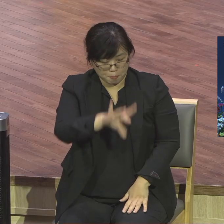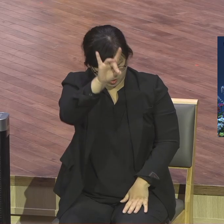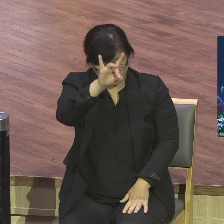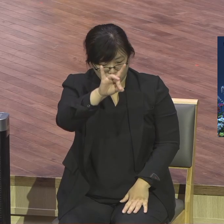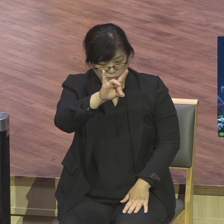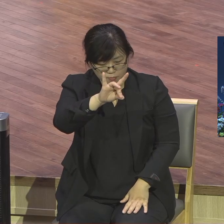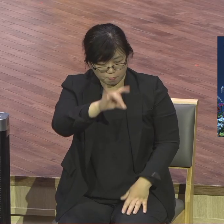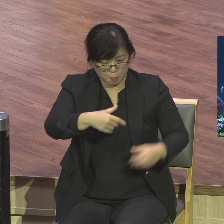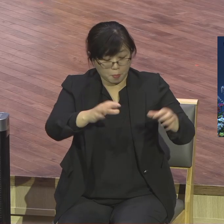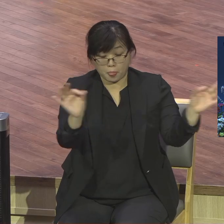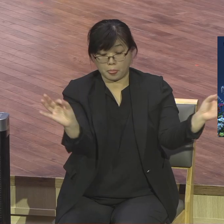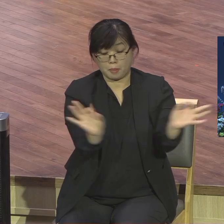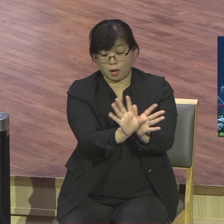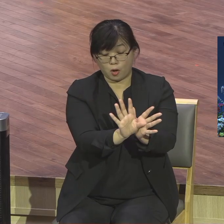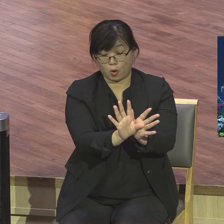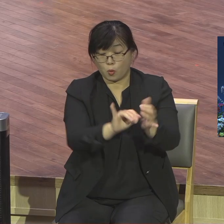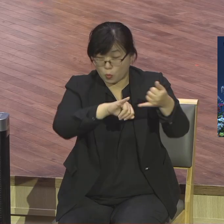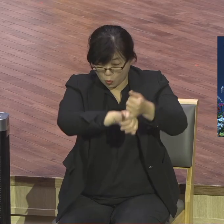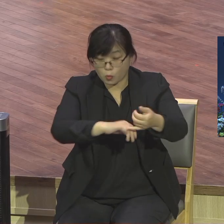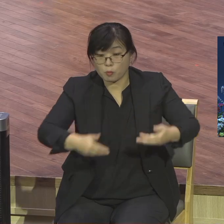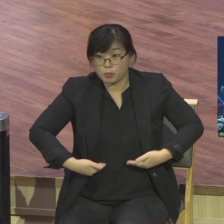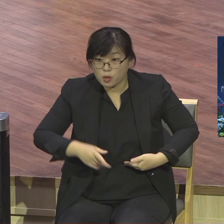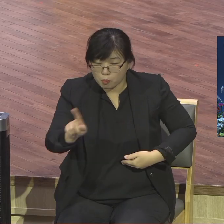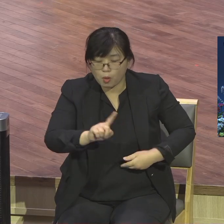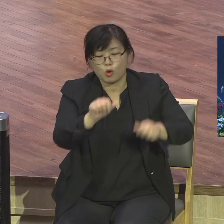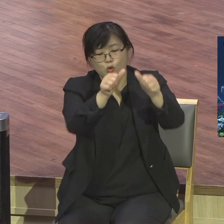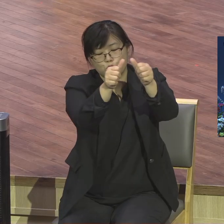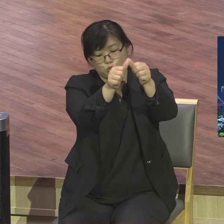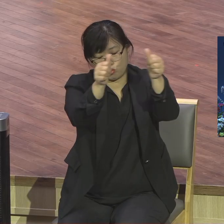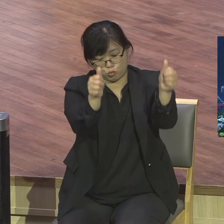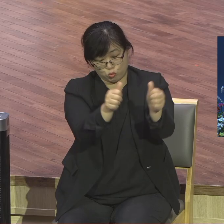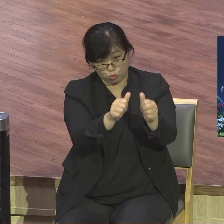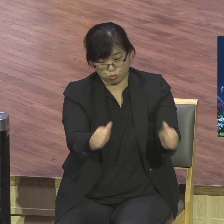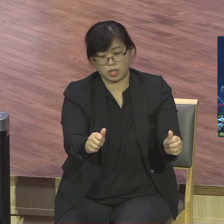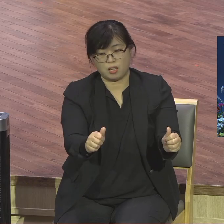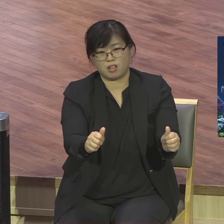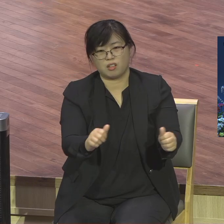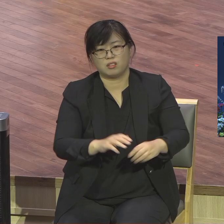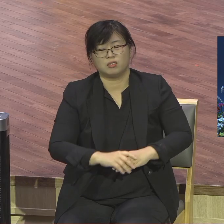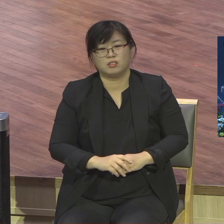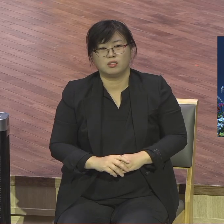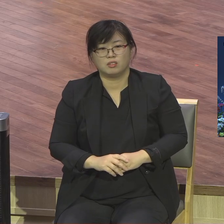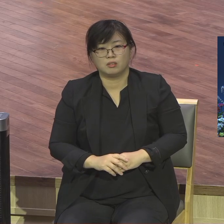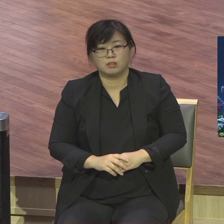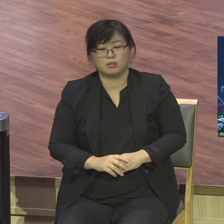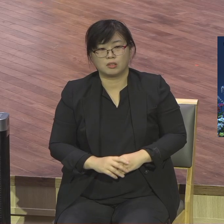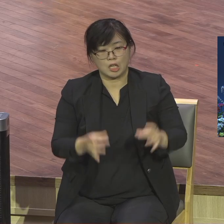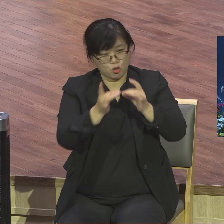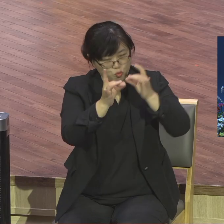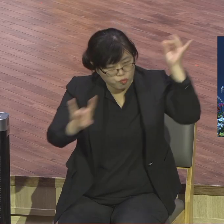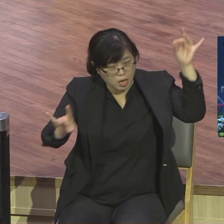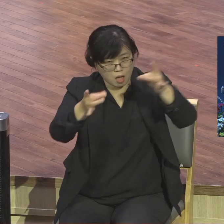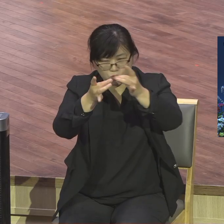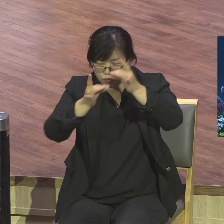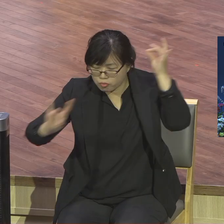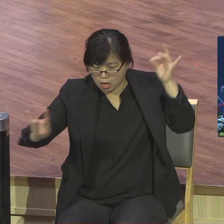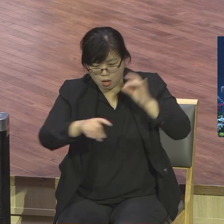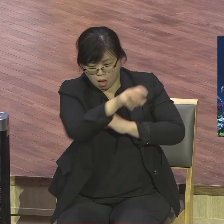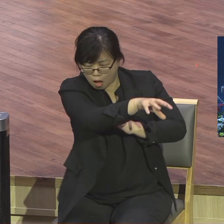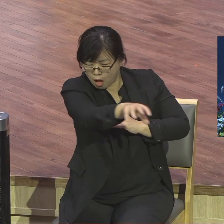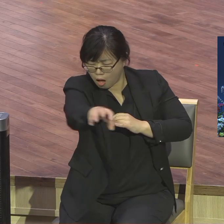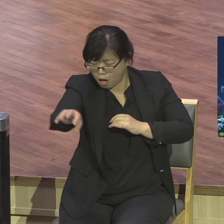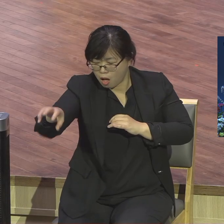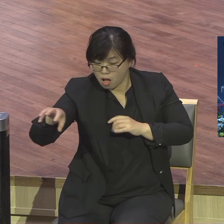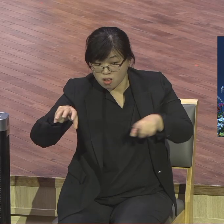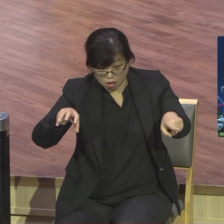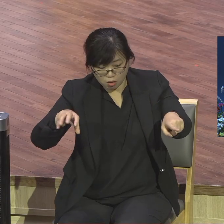것이 뭐냐. 우상 문제예요. 하나님 예배하는데 예배를 하는 건 당연한 것인데 예배하는데 방해되는 것이 있다. 그게 우상